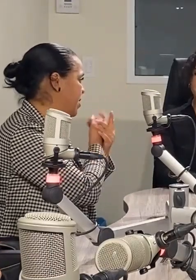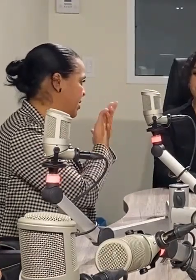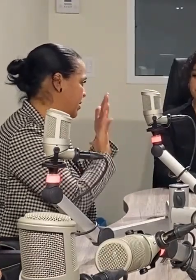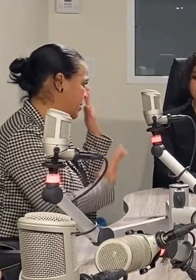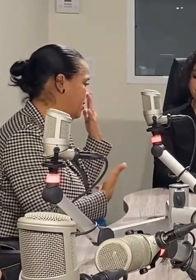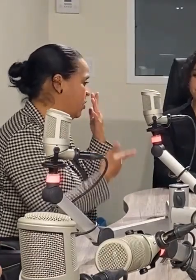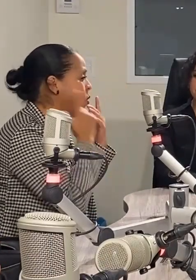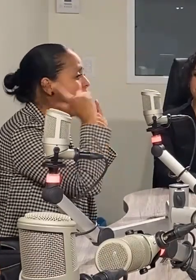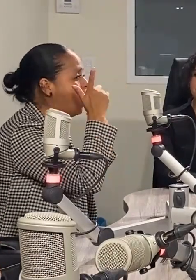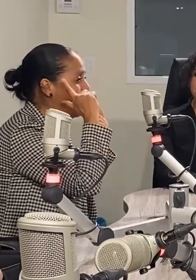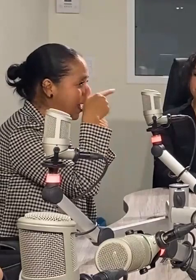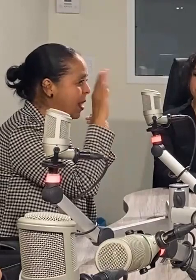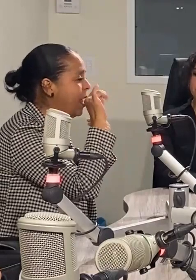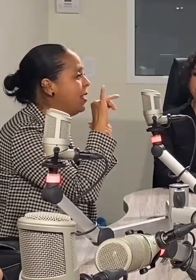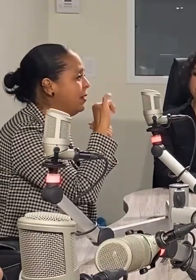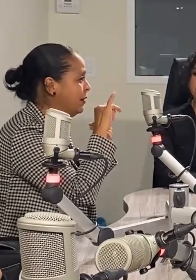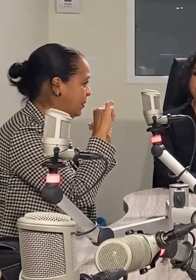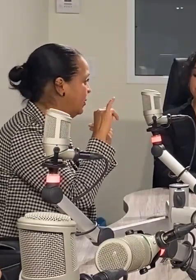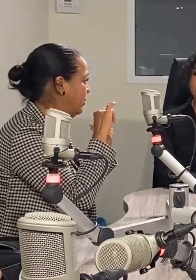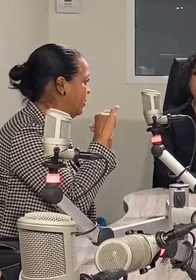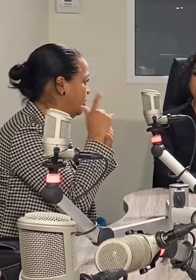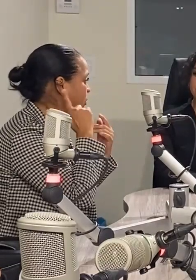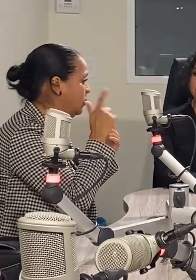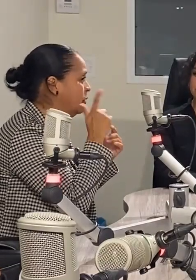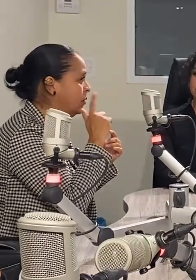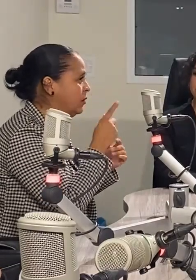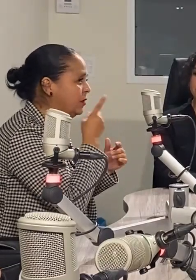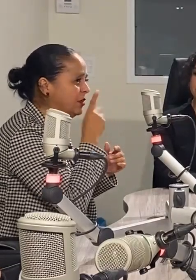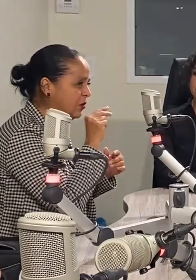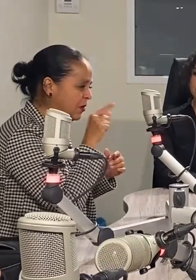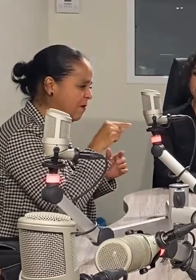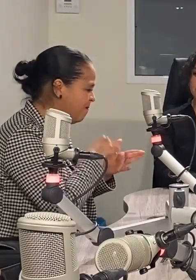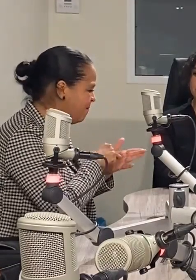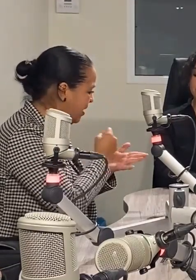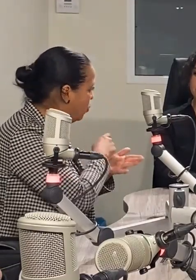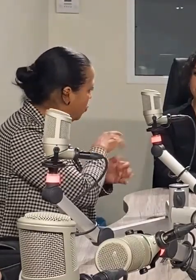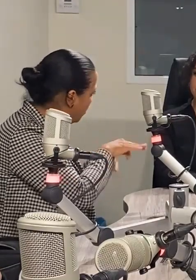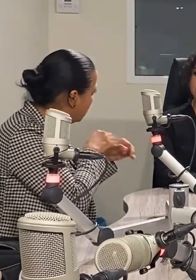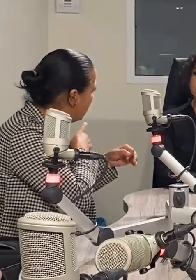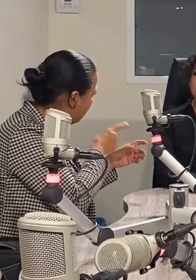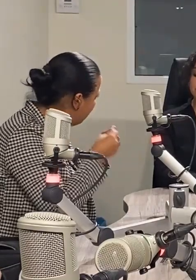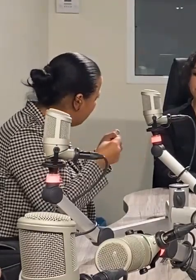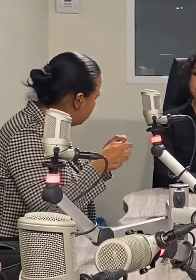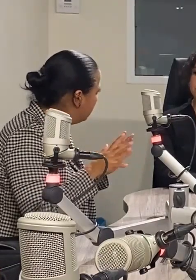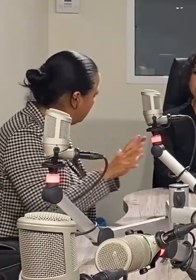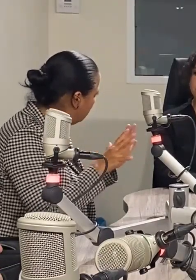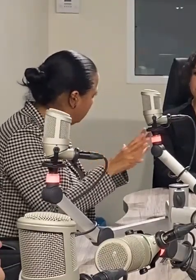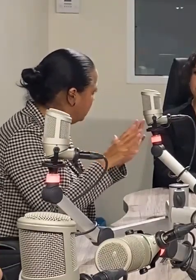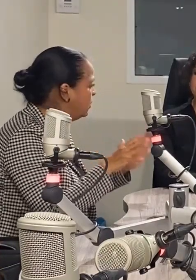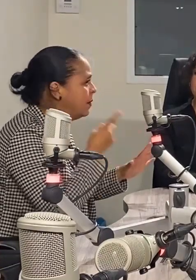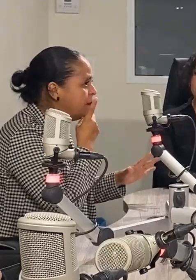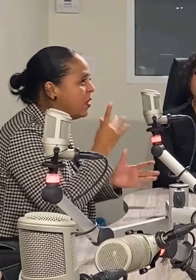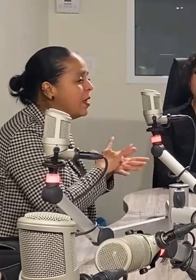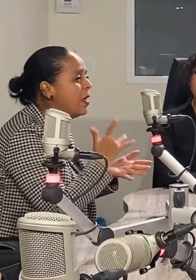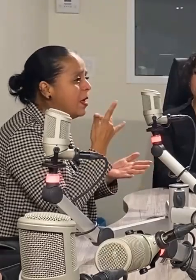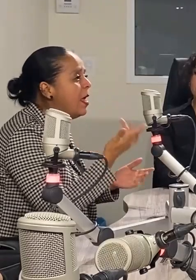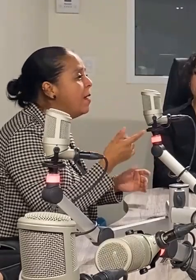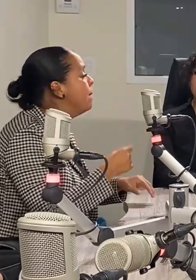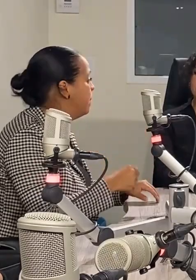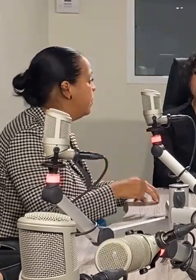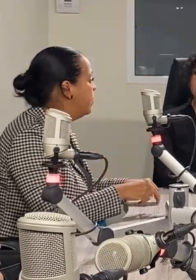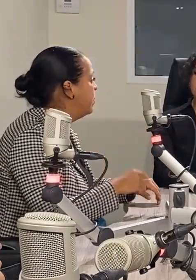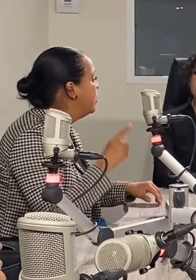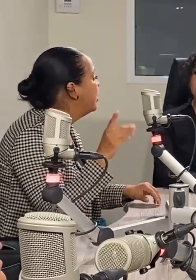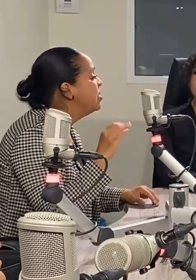Entonces ojalá que sí, ojalá que pues ahora sí no quiten el dedo del renglón ni los legisladores ni la sociedad civil. Muchas gracias, Yeshua.